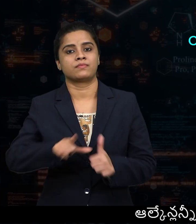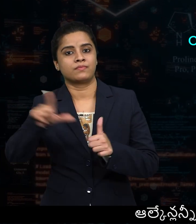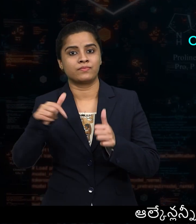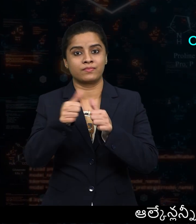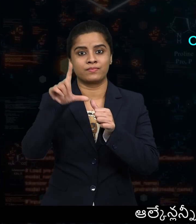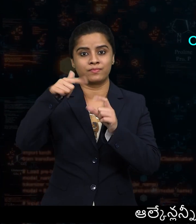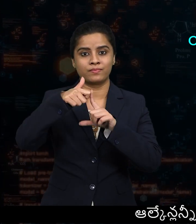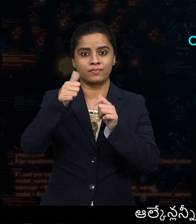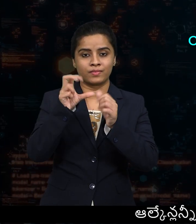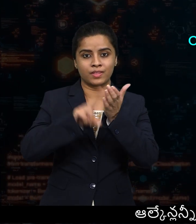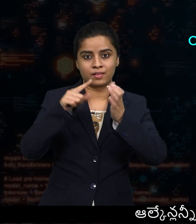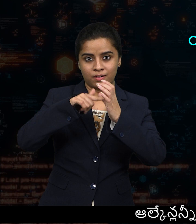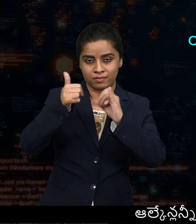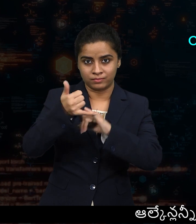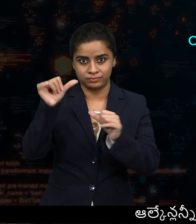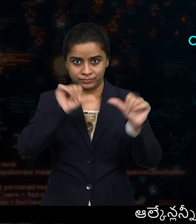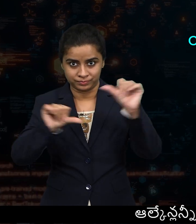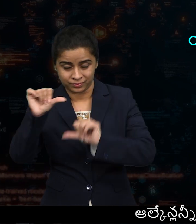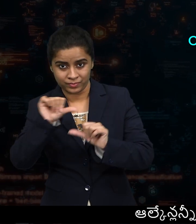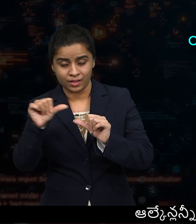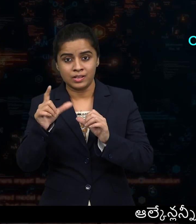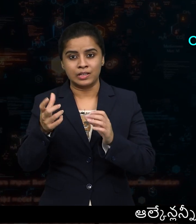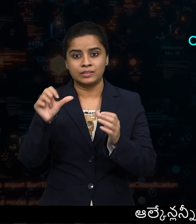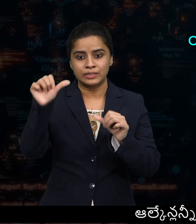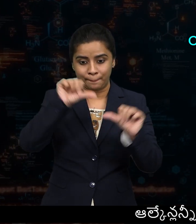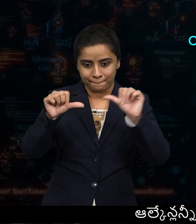ఆల్కేన్లన్నీ సంతృప్త హైడ్రోకార్బన్లు.